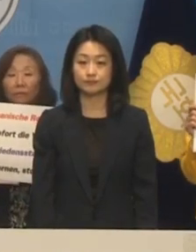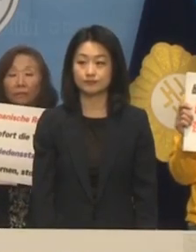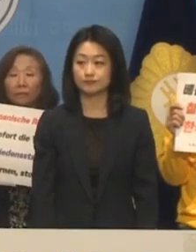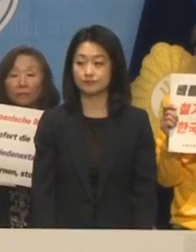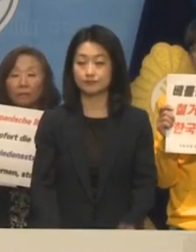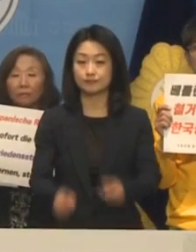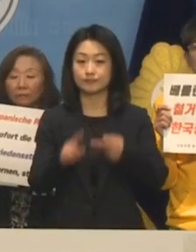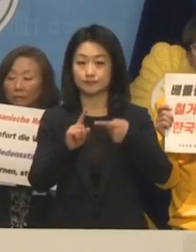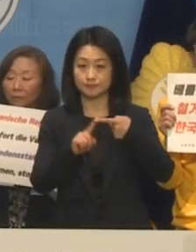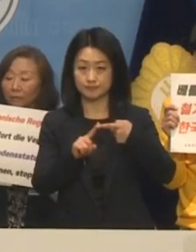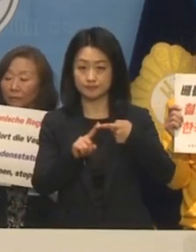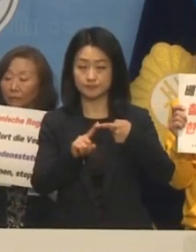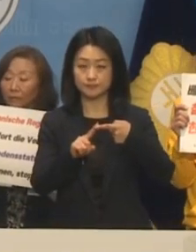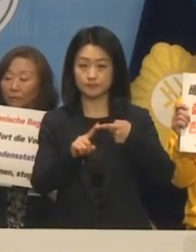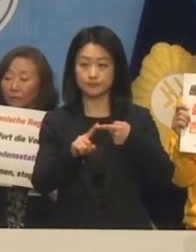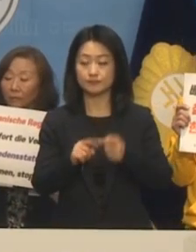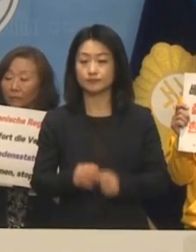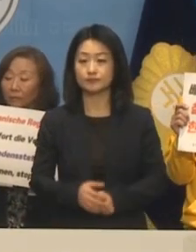첫째,